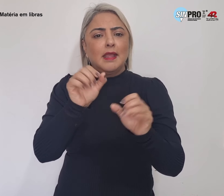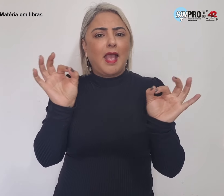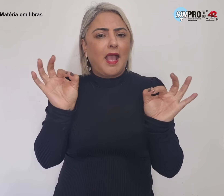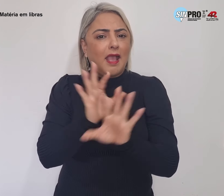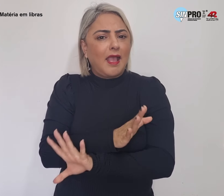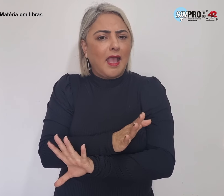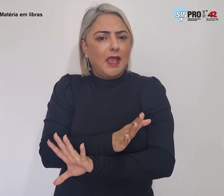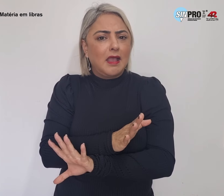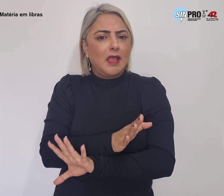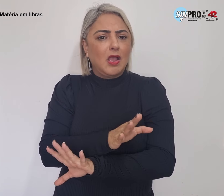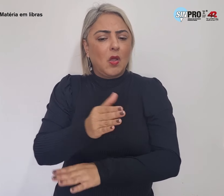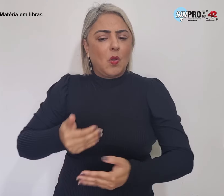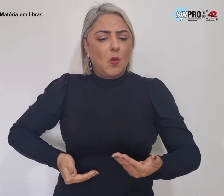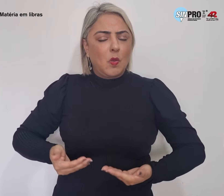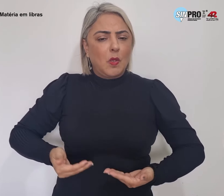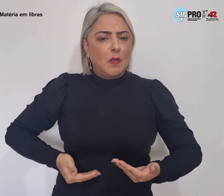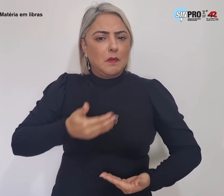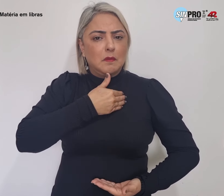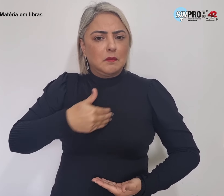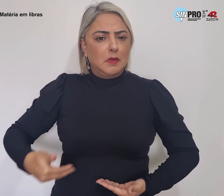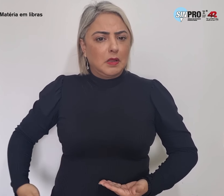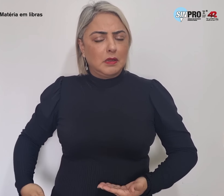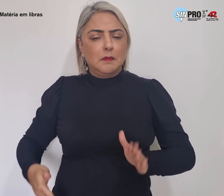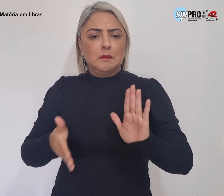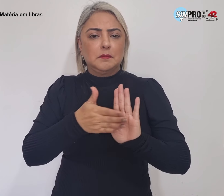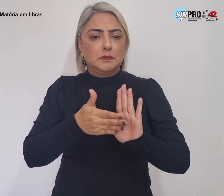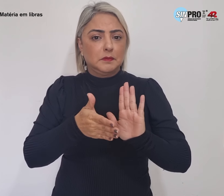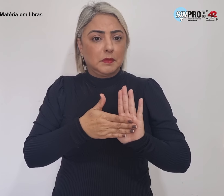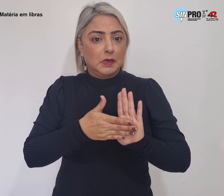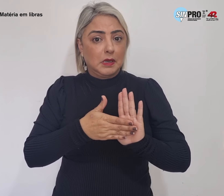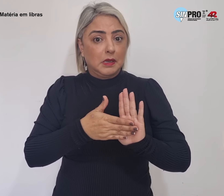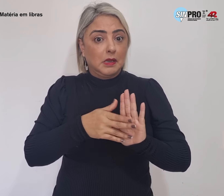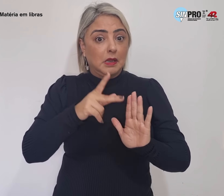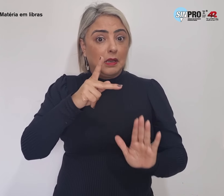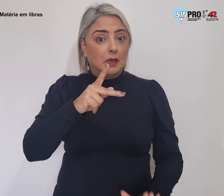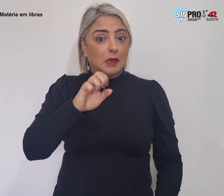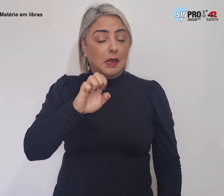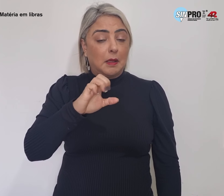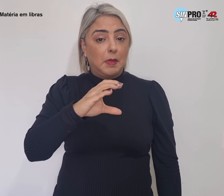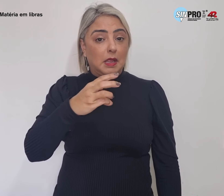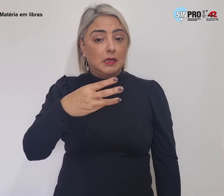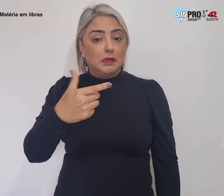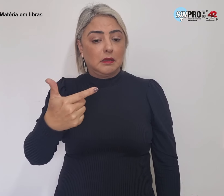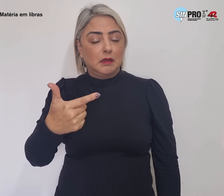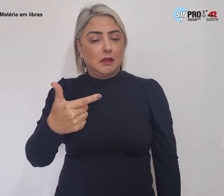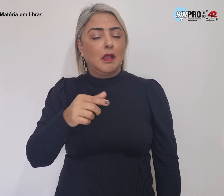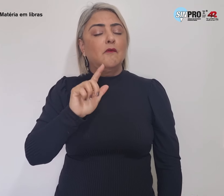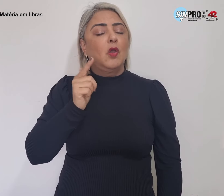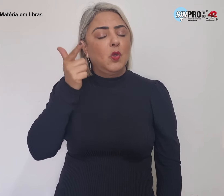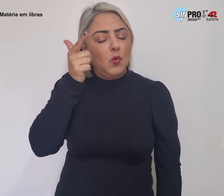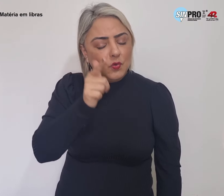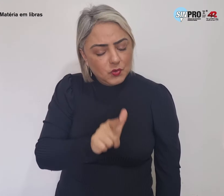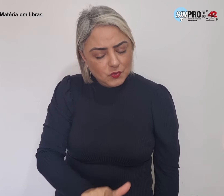os serviços públicos proposta na PEC 32 foi mais uma vez ponto de